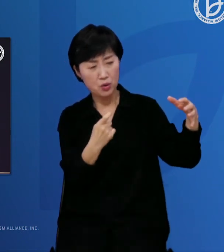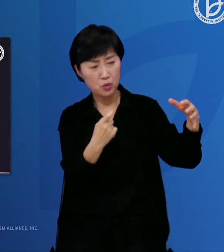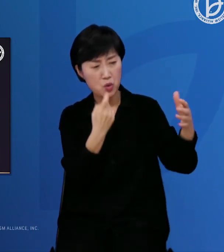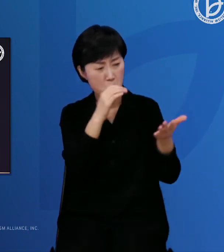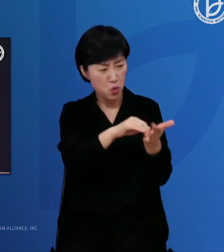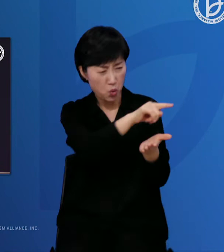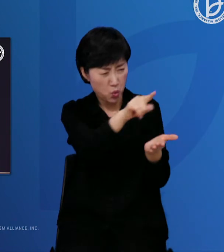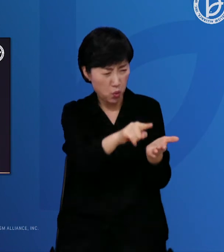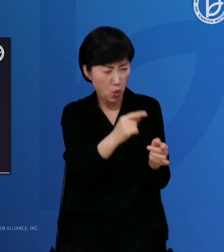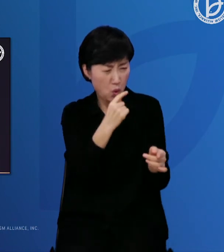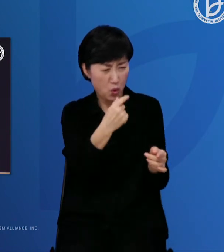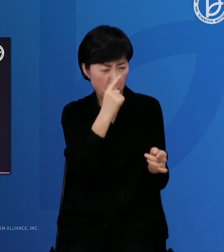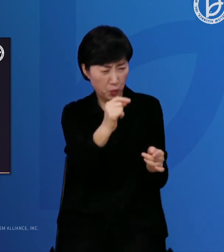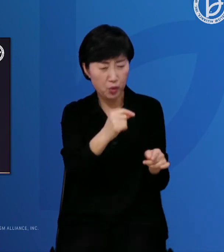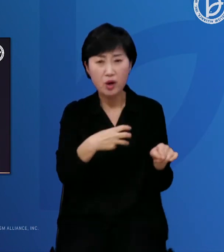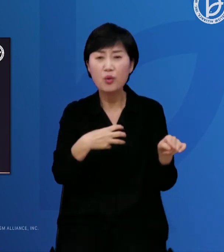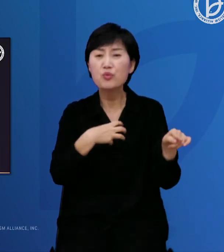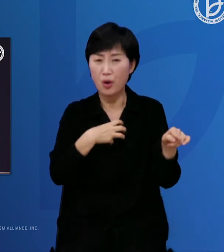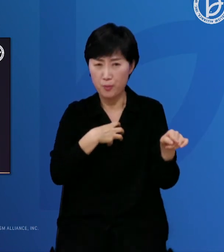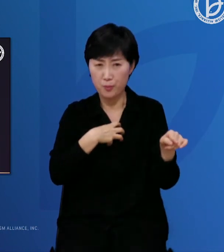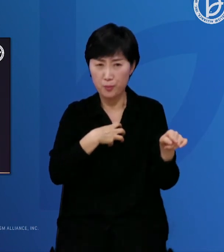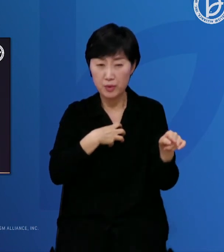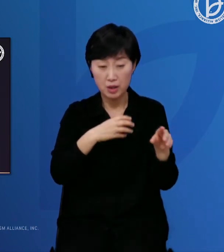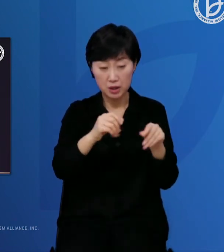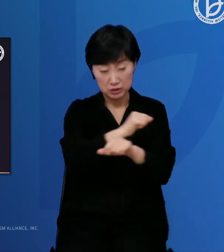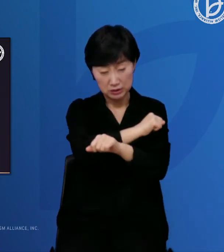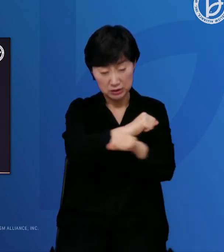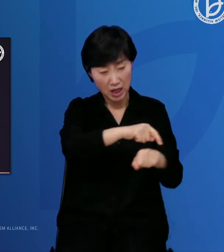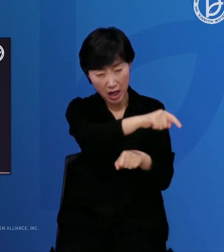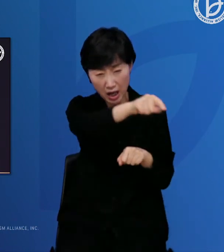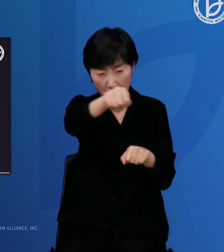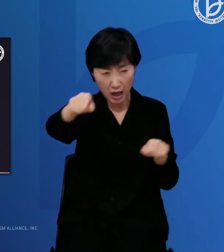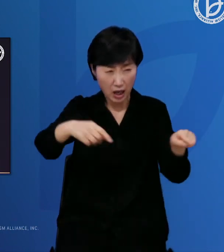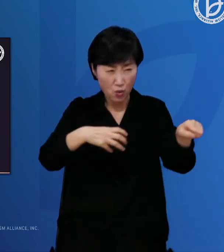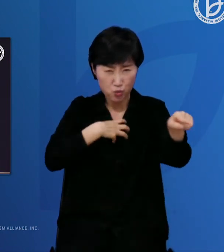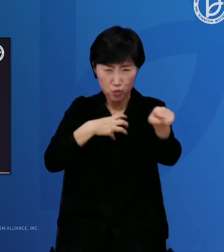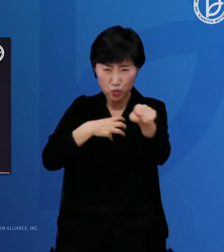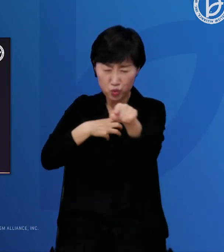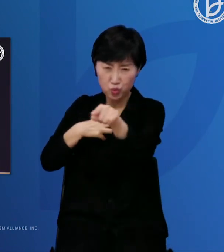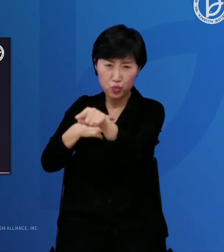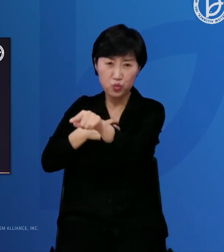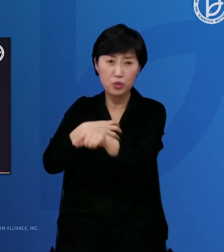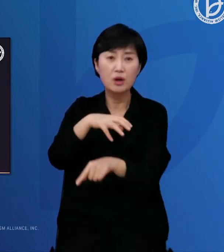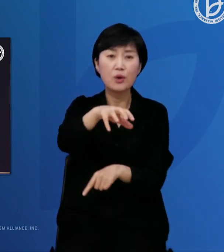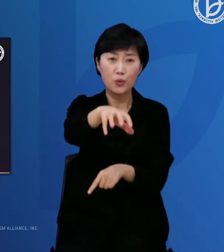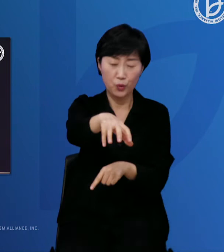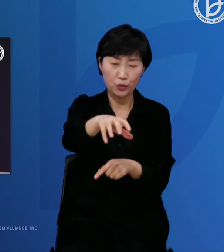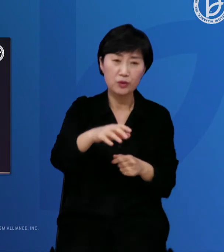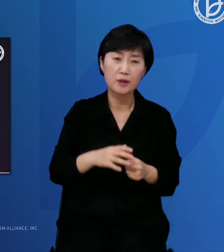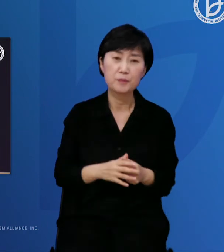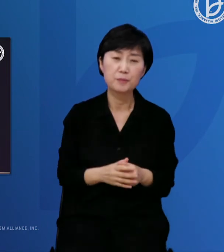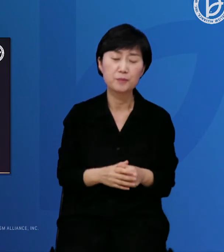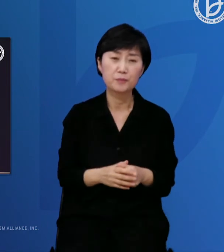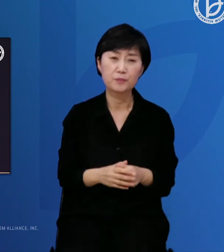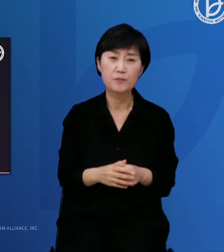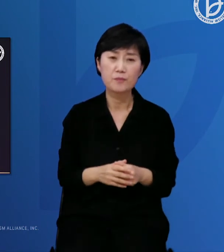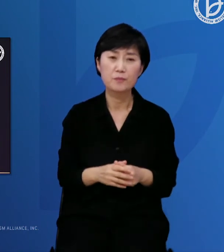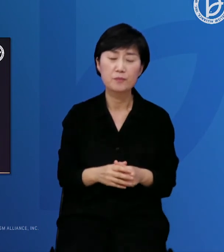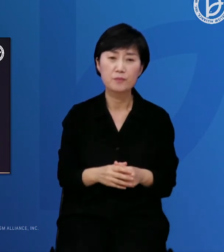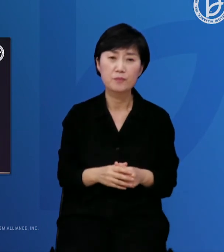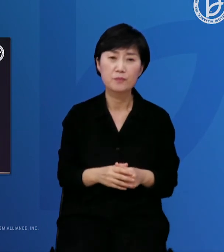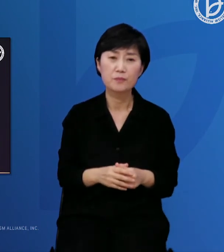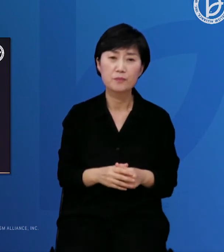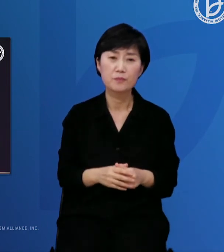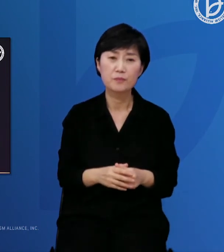있는 광야라고 합니다. It's a wilderness where even the stones and the boulders that were there, they were very jagged, and they were even also being broken apart as